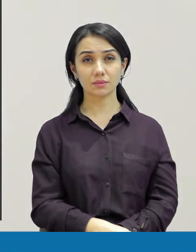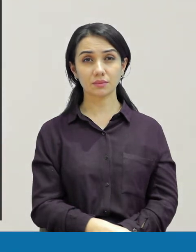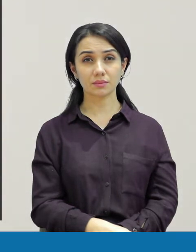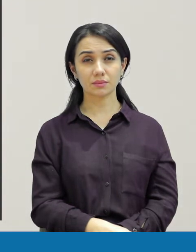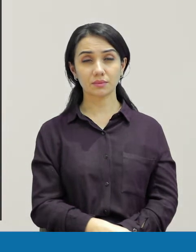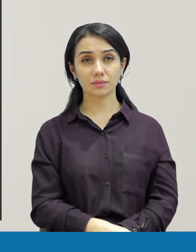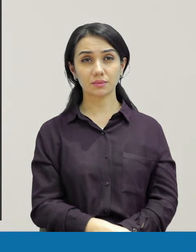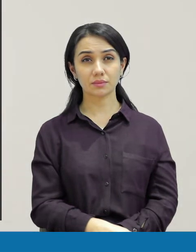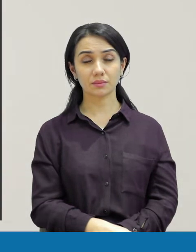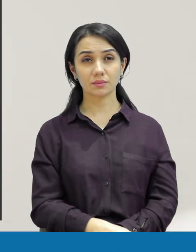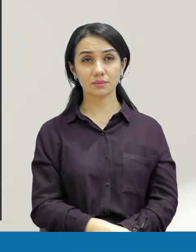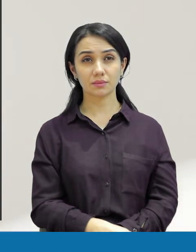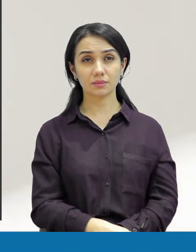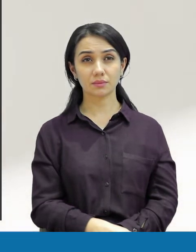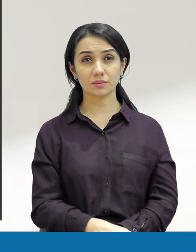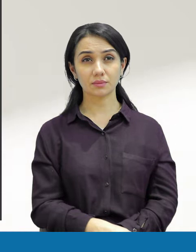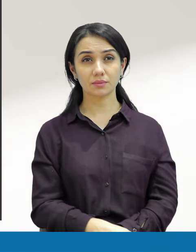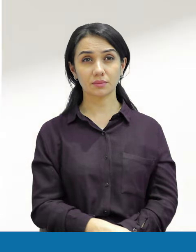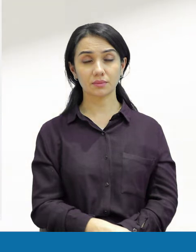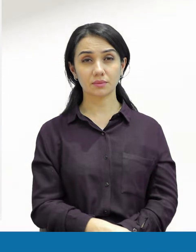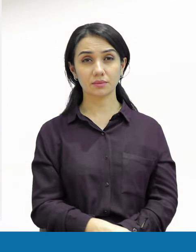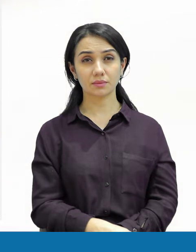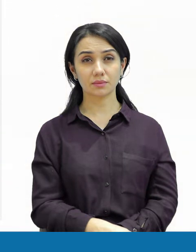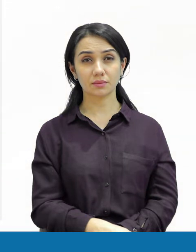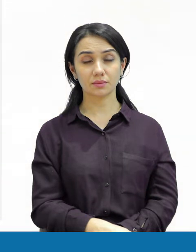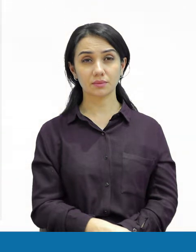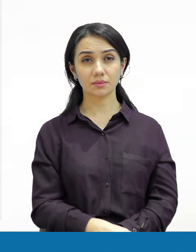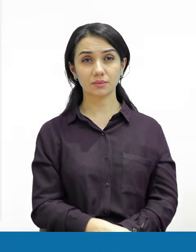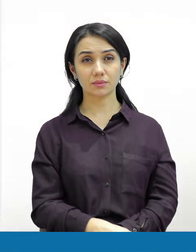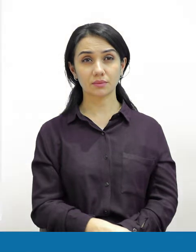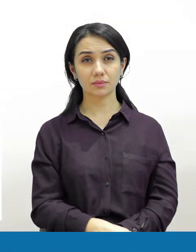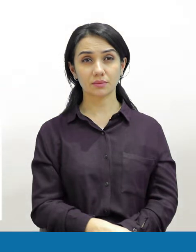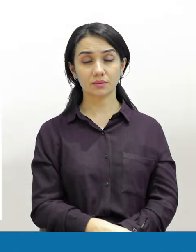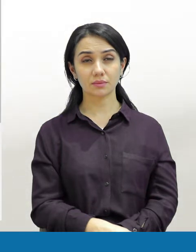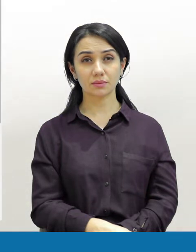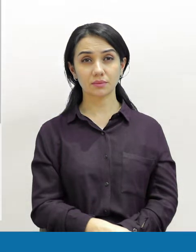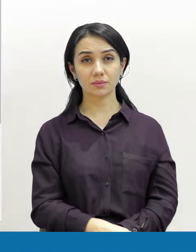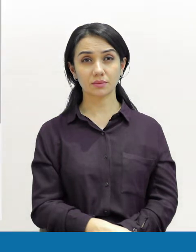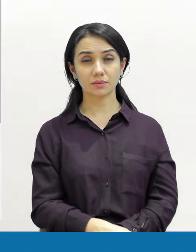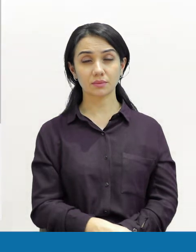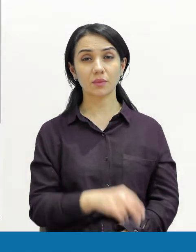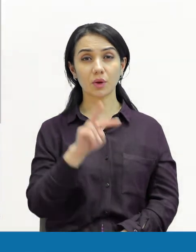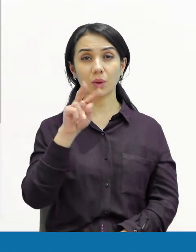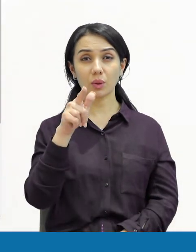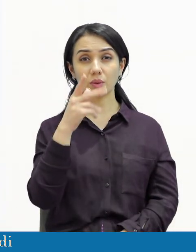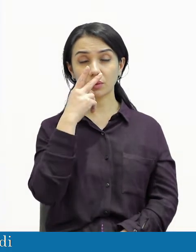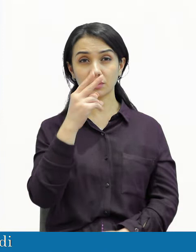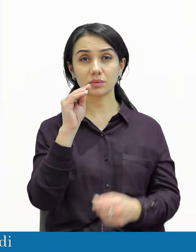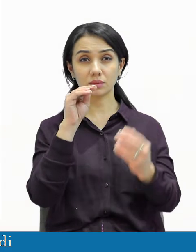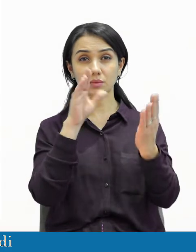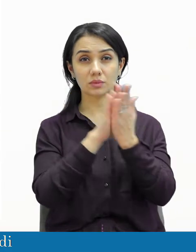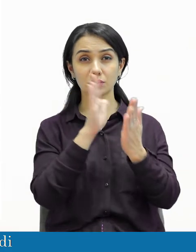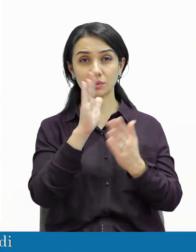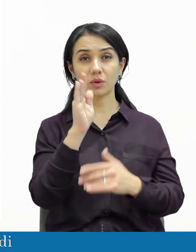yerdan remove bg ga kiraman. Bu yerda nima bor? Login bosadigan bo'lsam, Man continue with